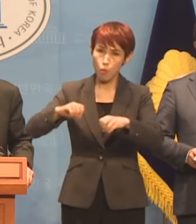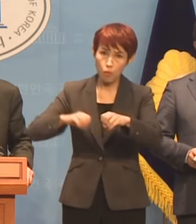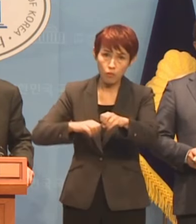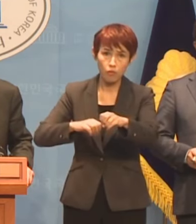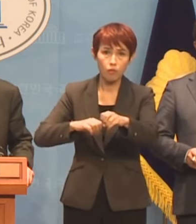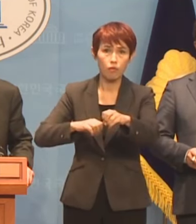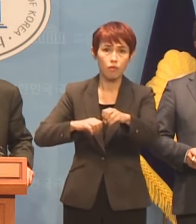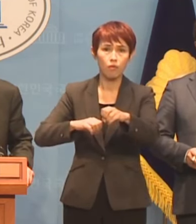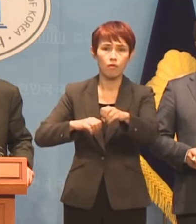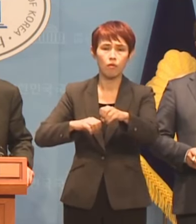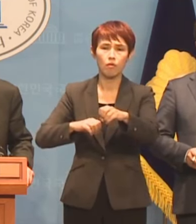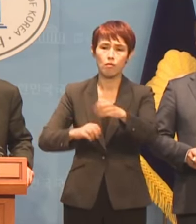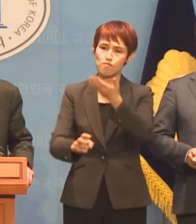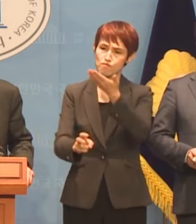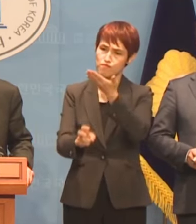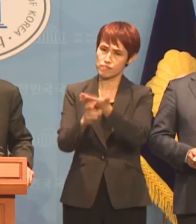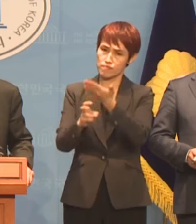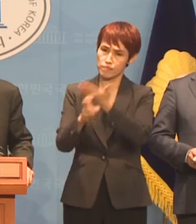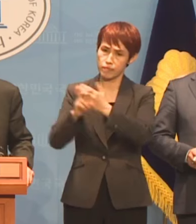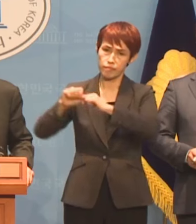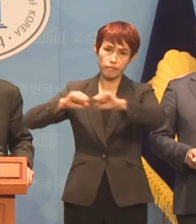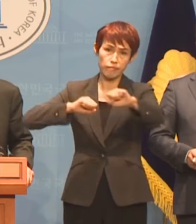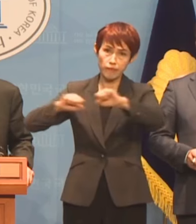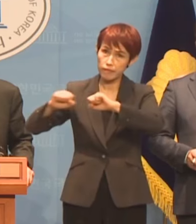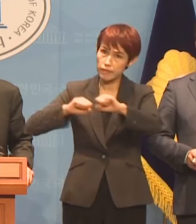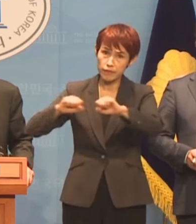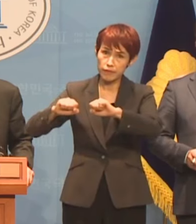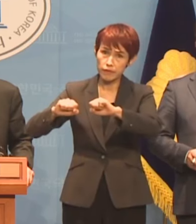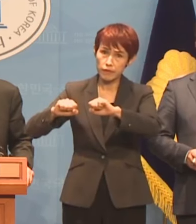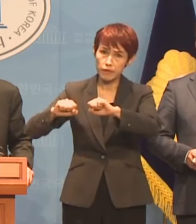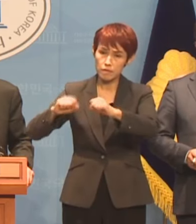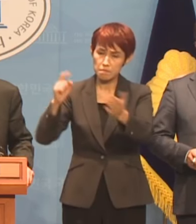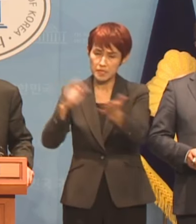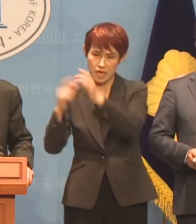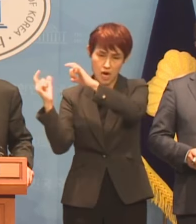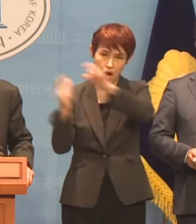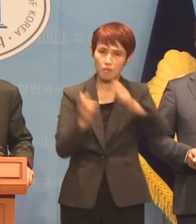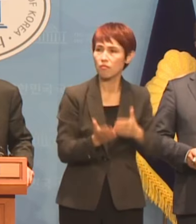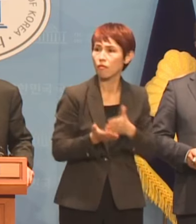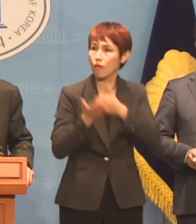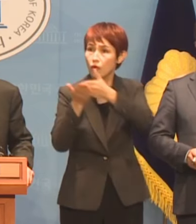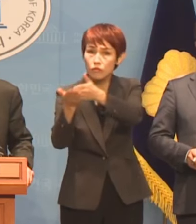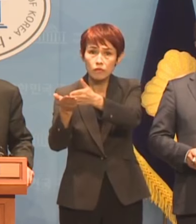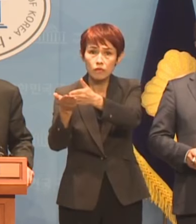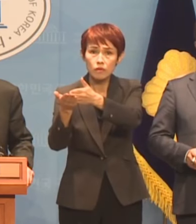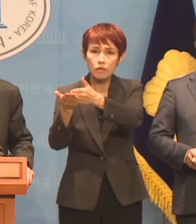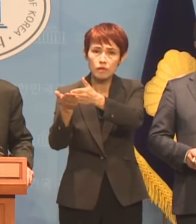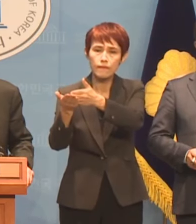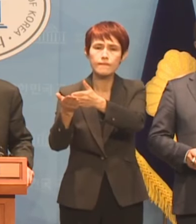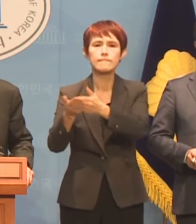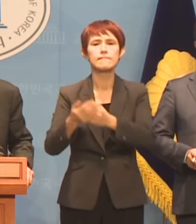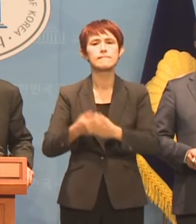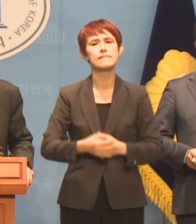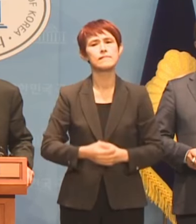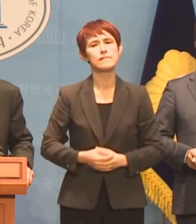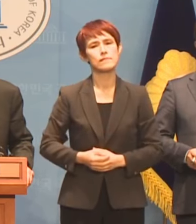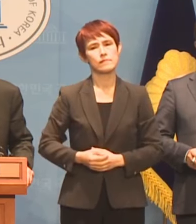이런 위헌 불법적인 비상계엄을 건의하고 하는 행위를